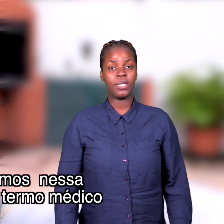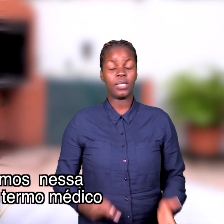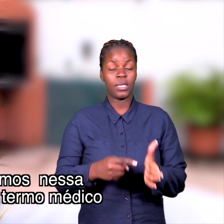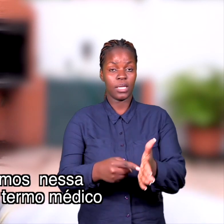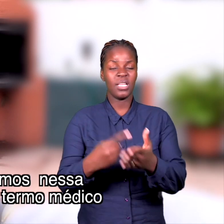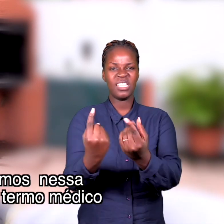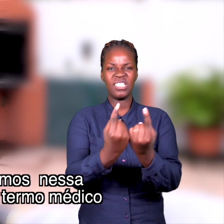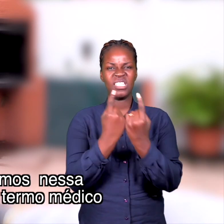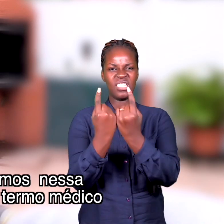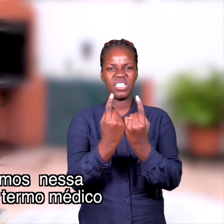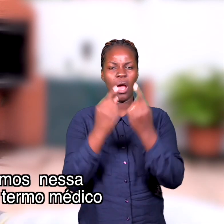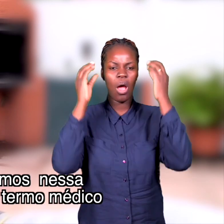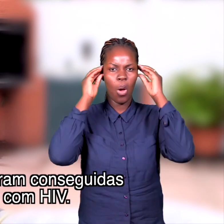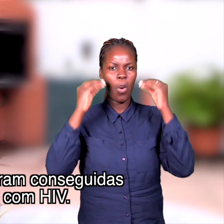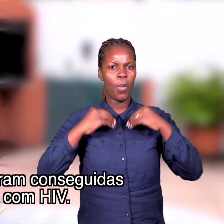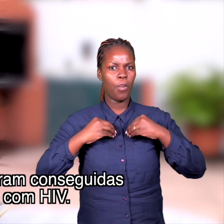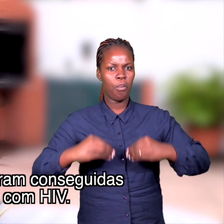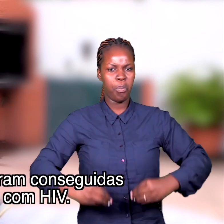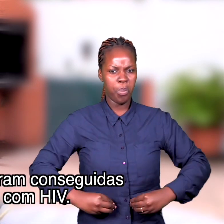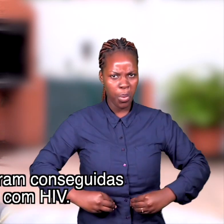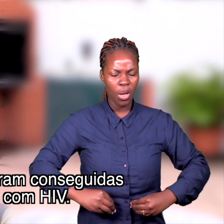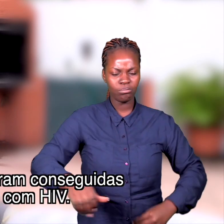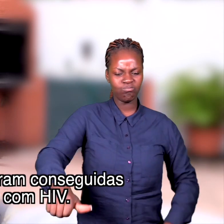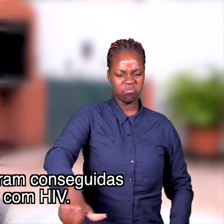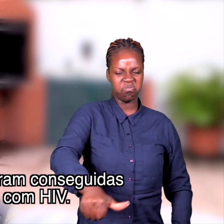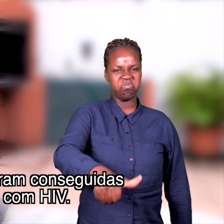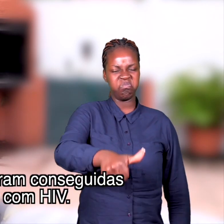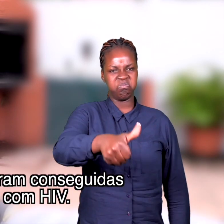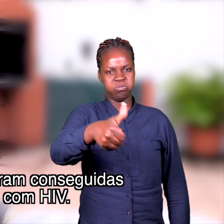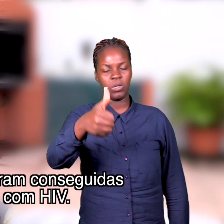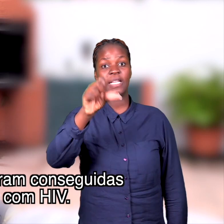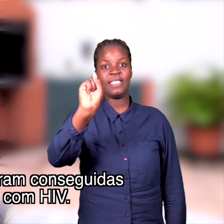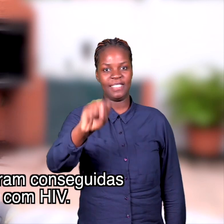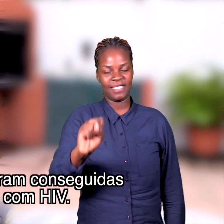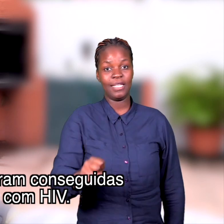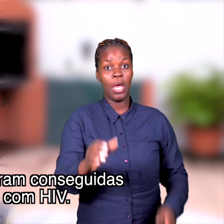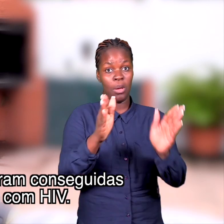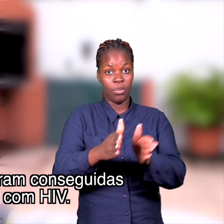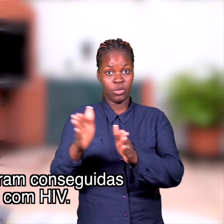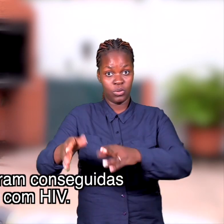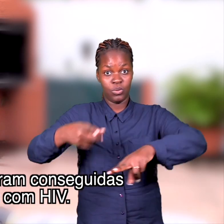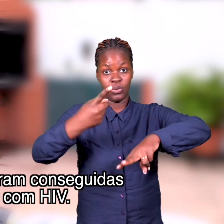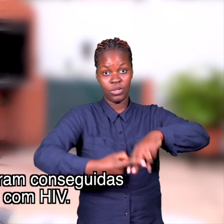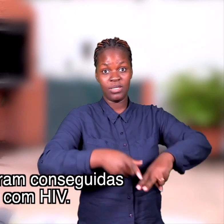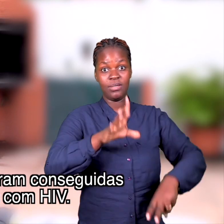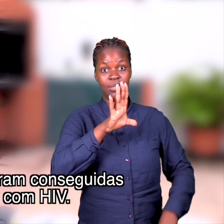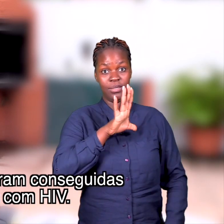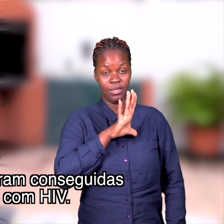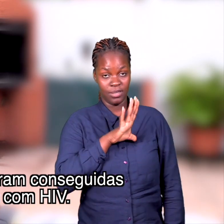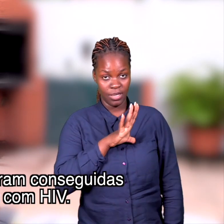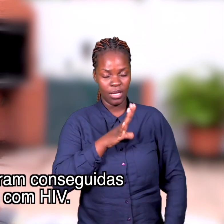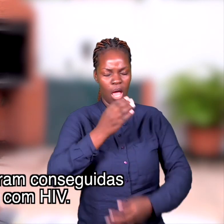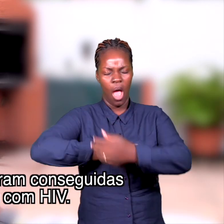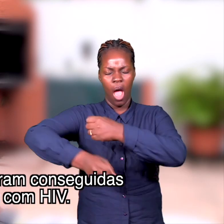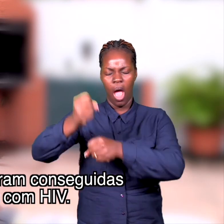Em termos médicos, muitas coisas positivas foram conseguidas. As pessoas vivendo